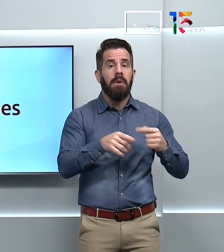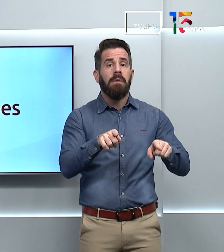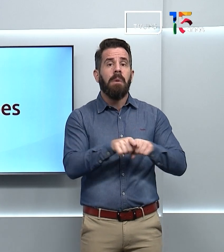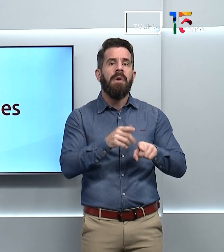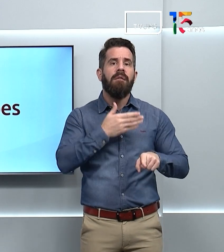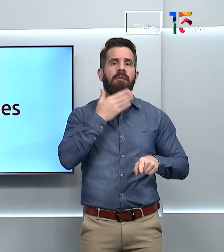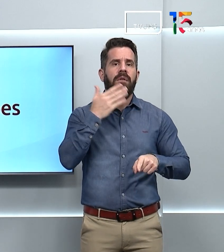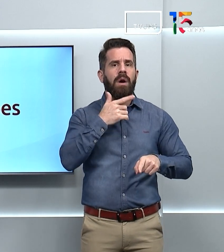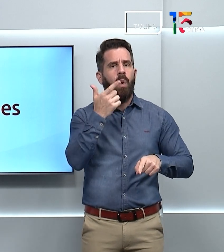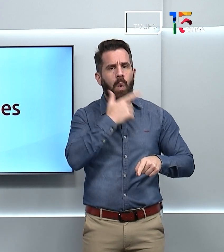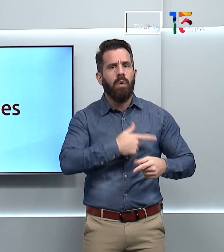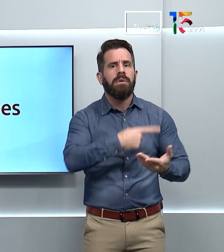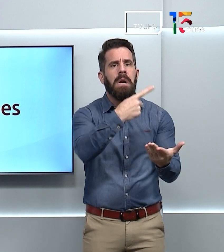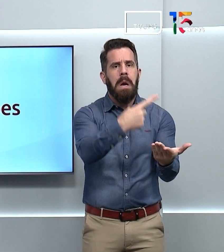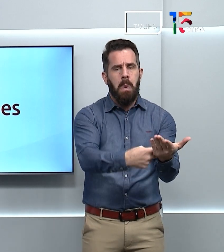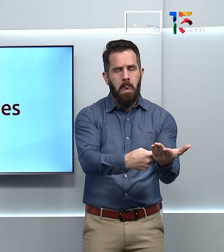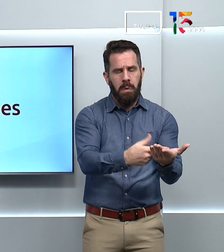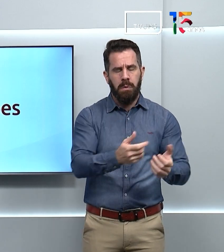acordos.